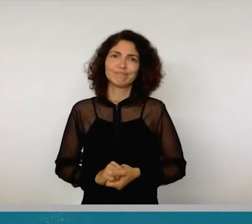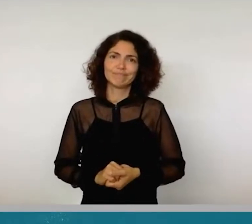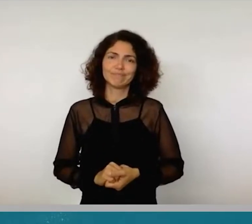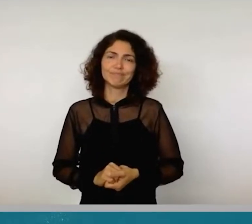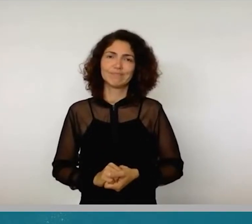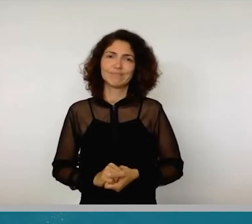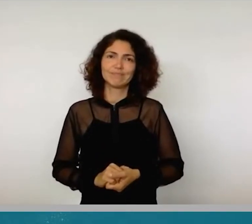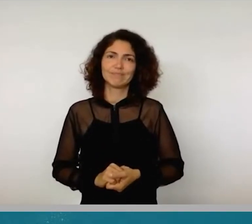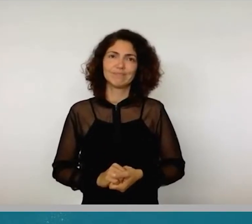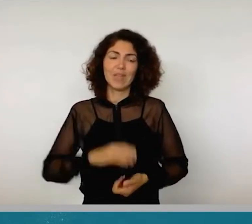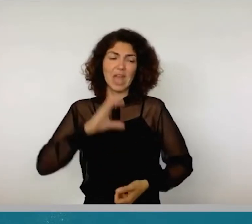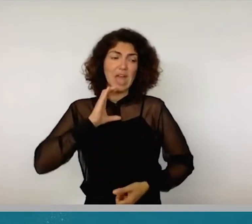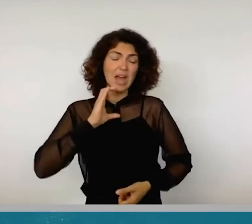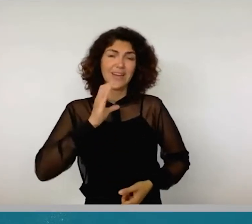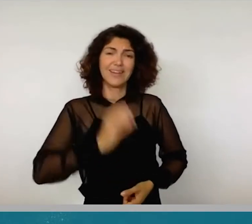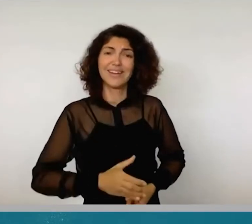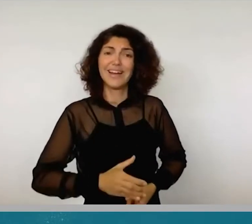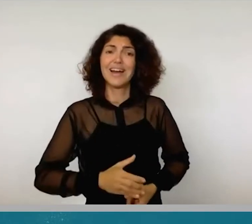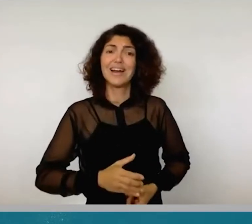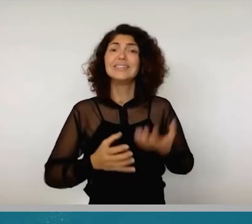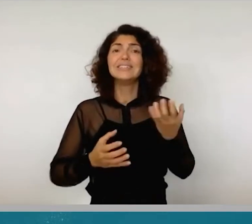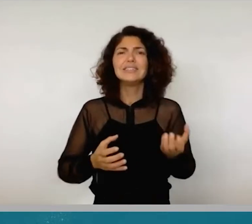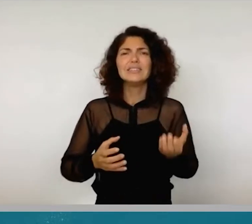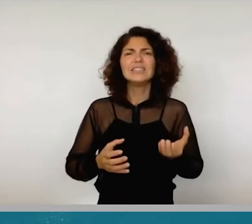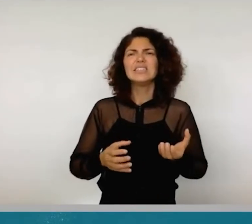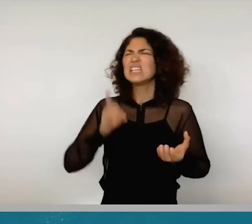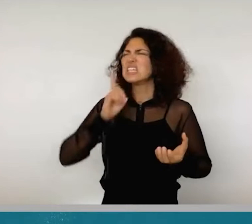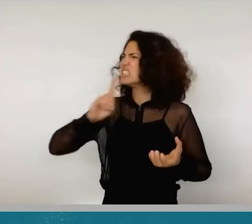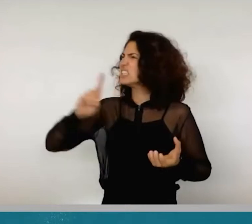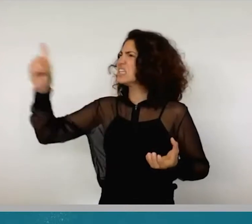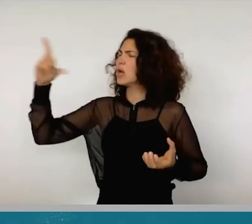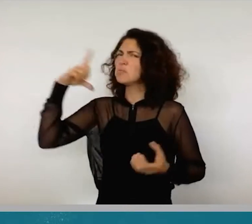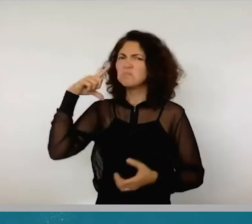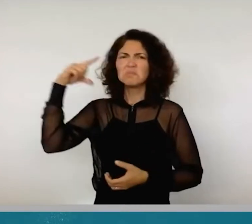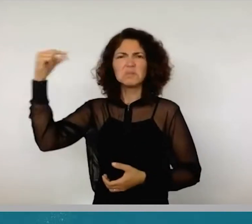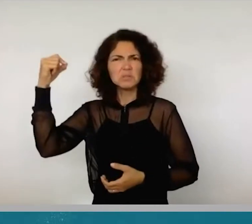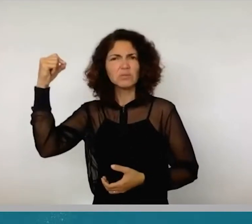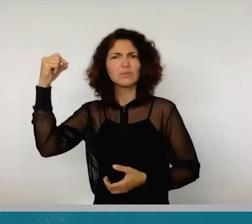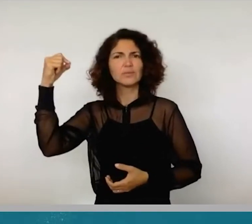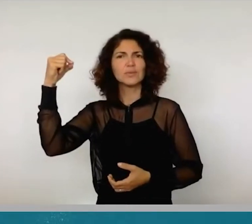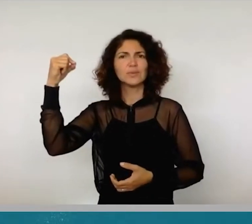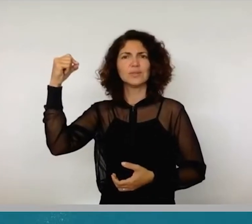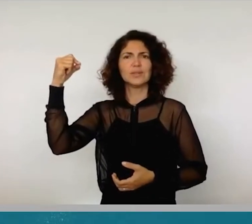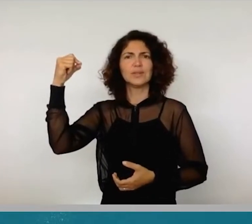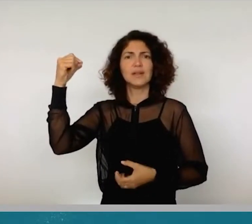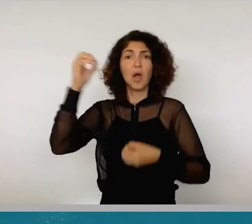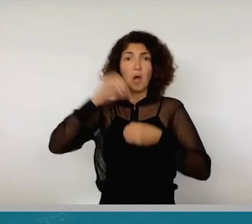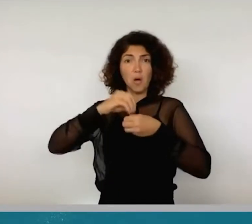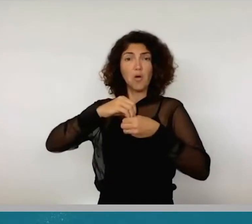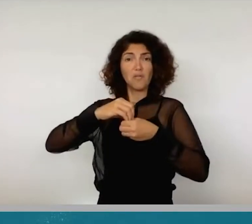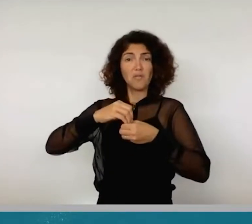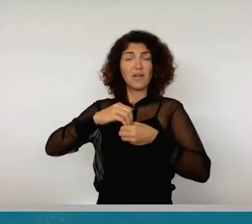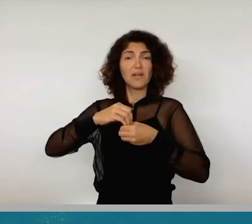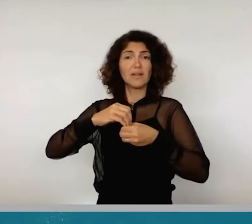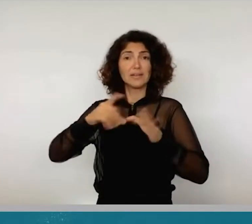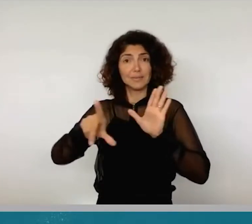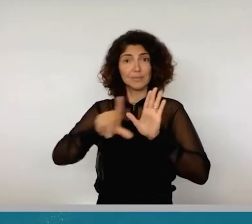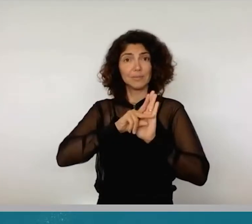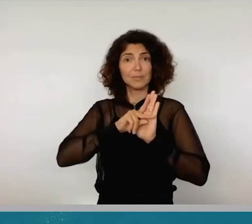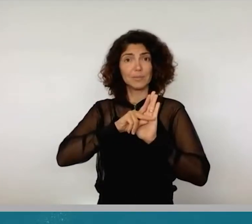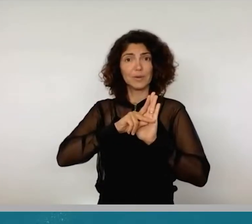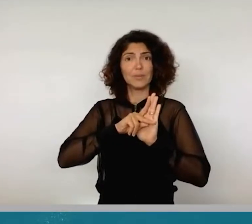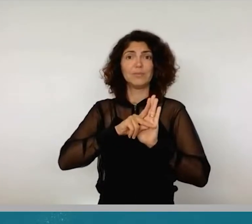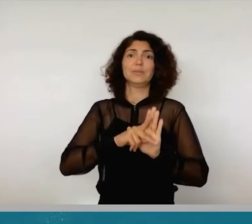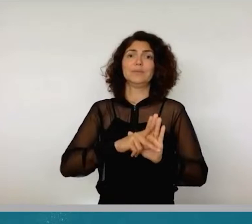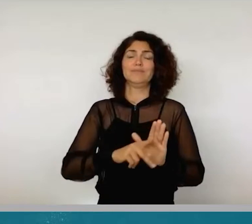agradasse, Deus preferisse nas suas ofertas, mas não. Então, só que antes